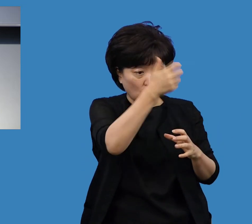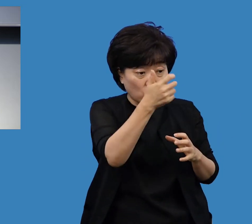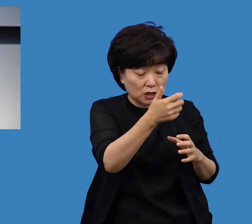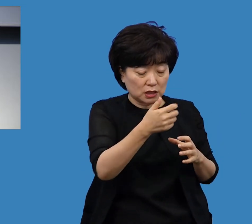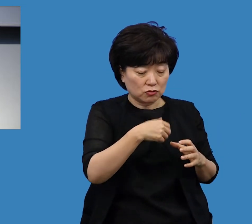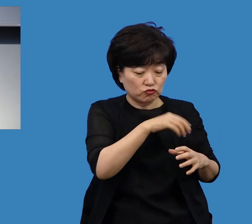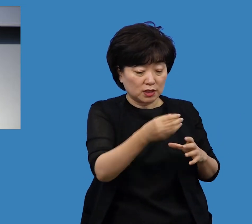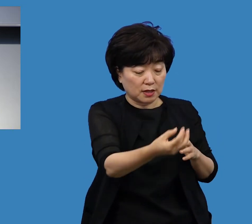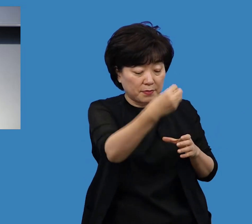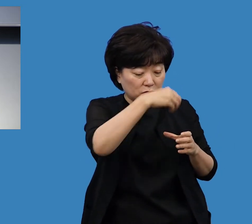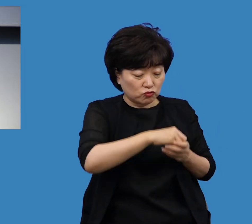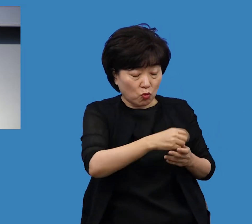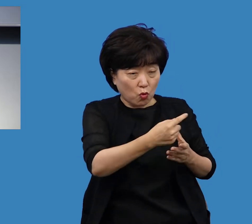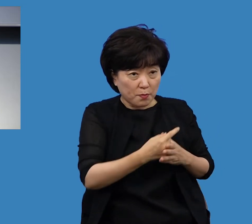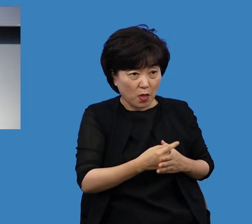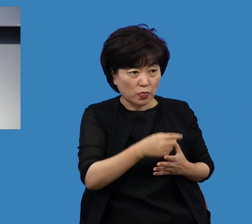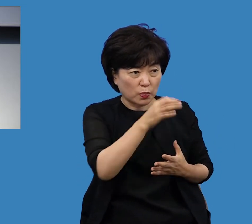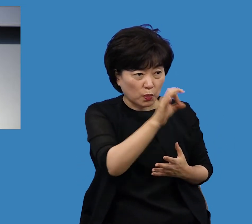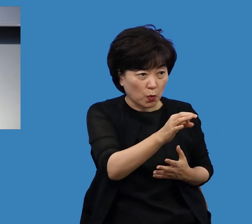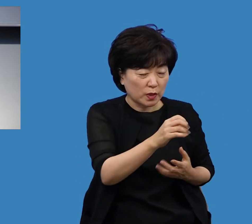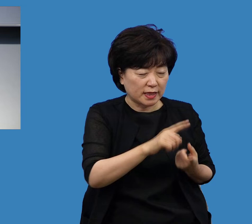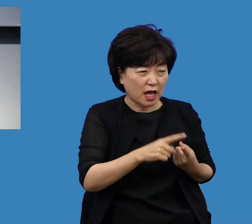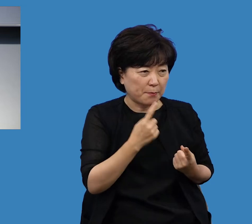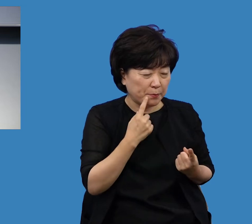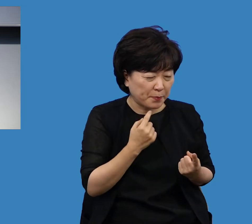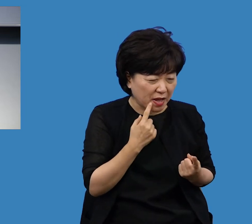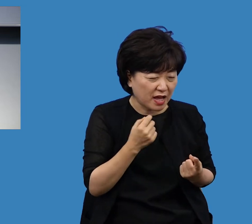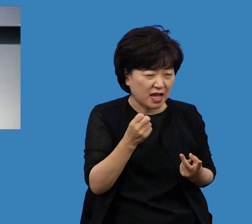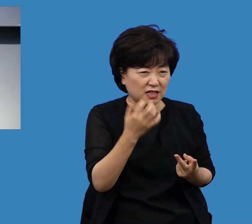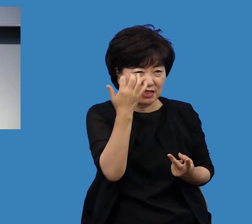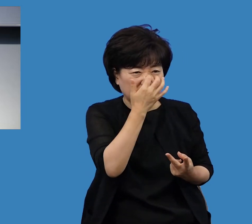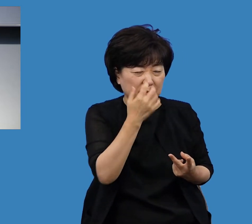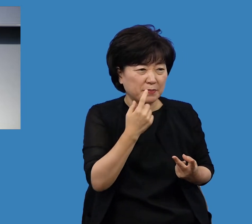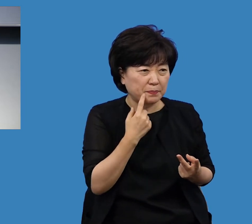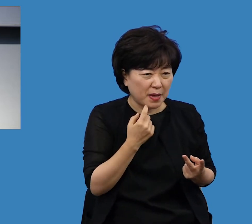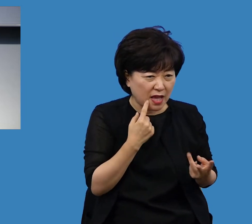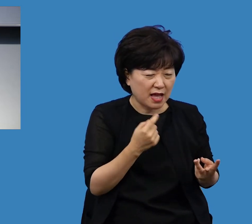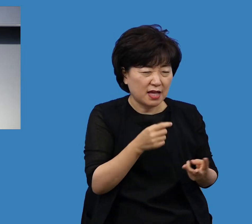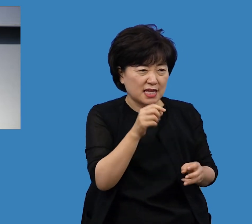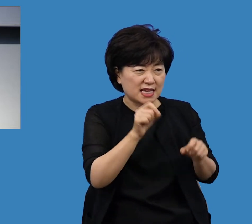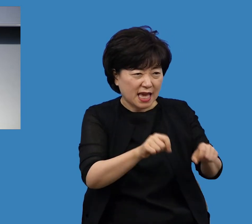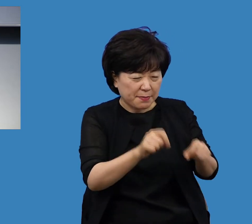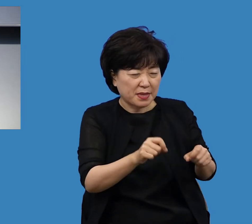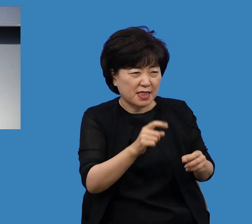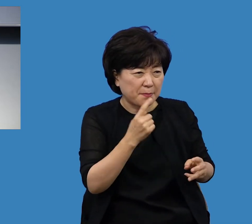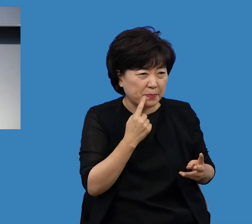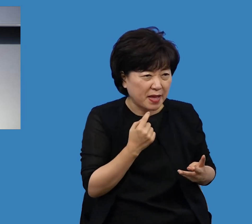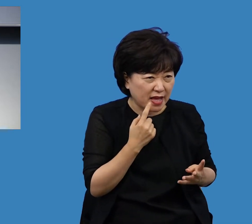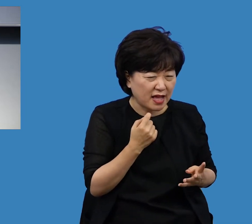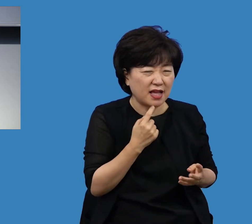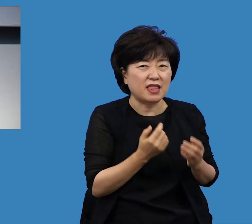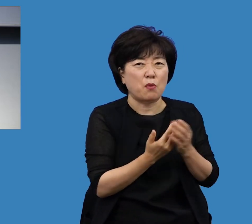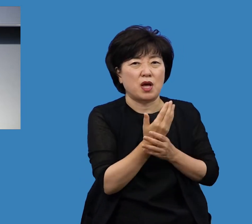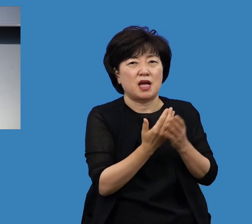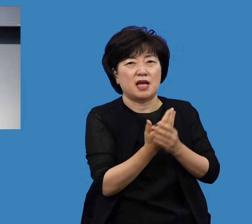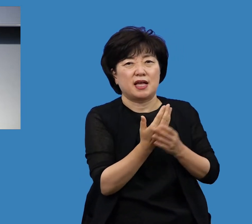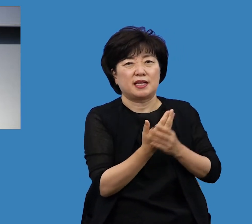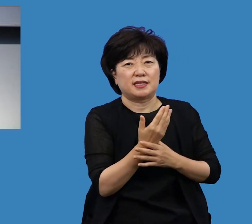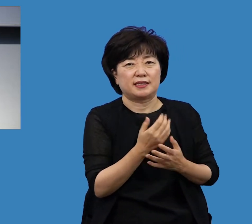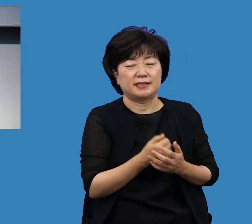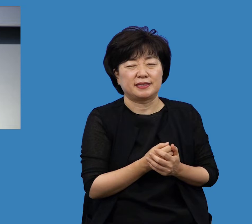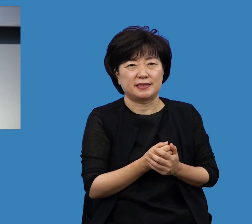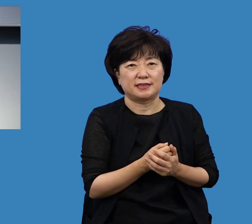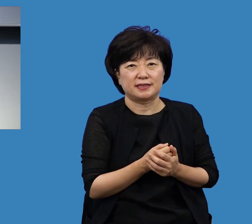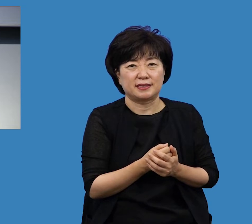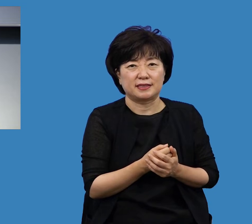돈에 대한 갈망이든 권력에 대한 갈망이든 성에 대한 갈망이든 뭐 게임에 대한 갈망이든 하여간 갈망을 일으킵니다. 그래서